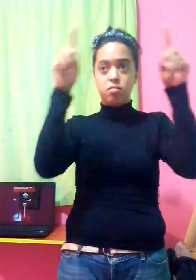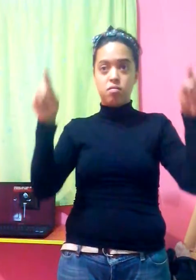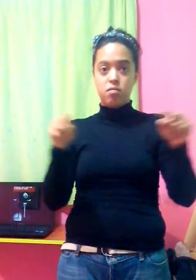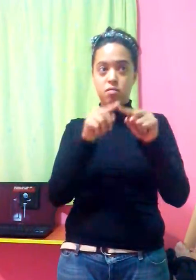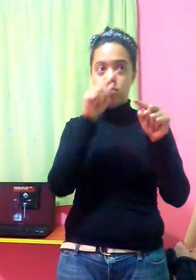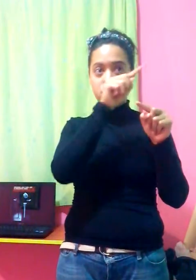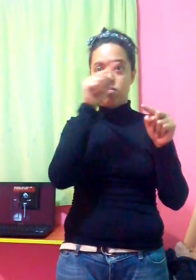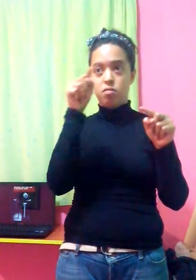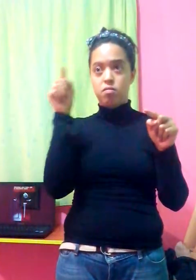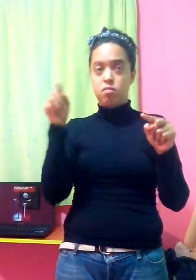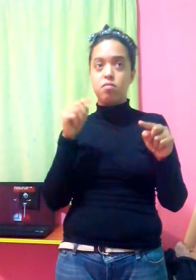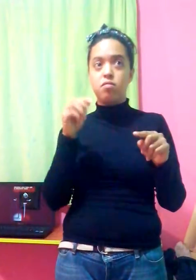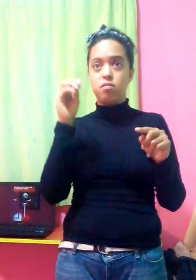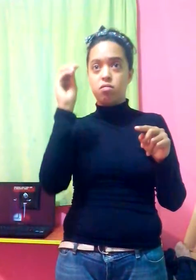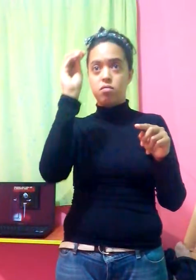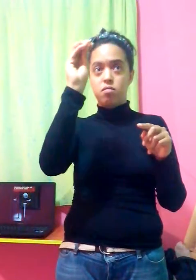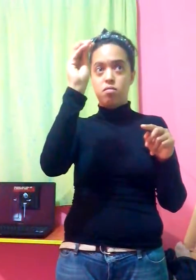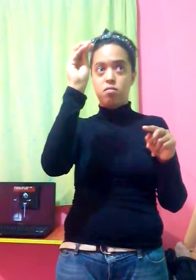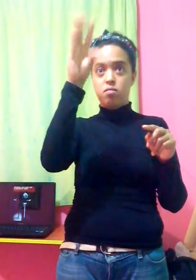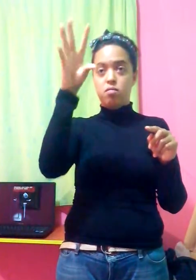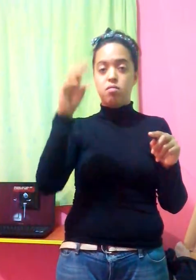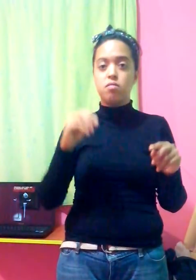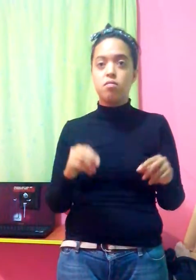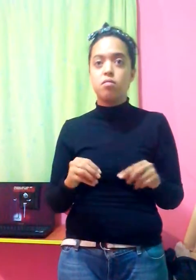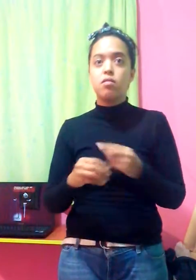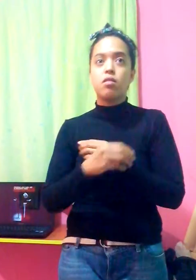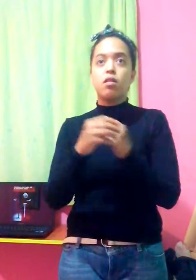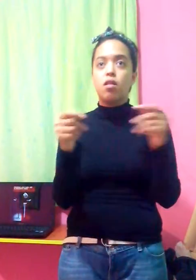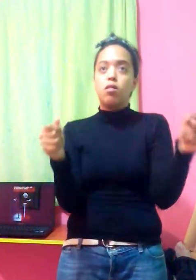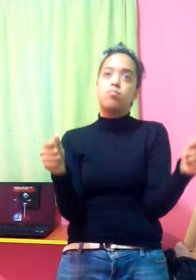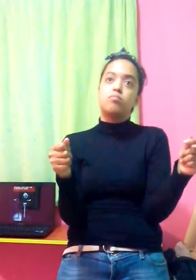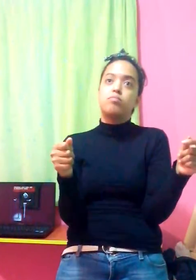Y su marido, como es su costumbre, discreto,